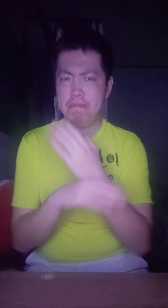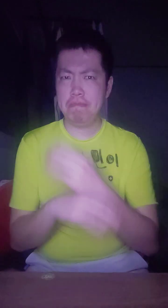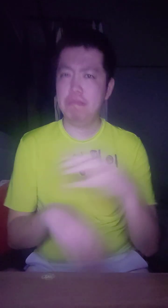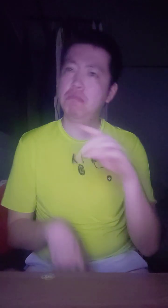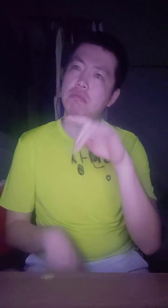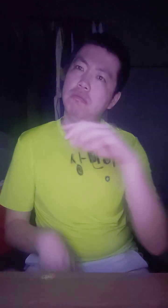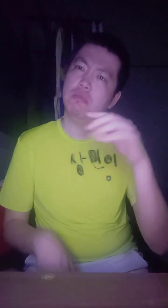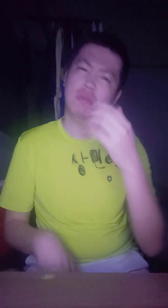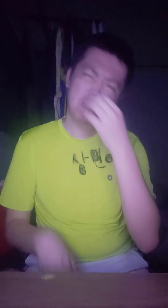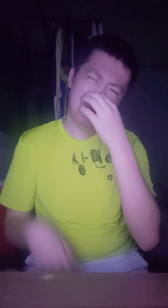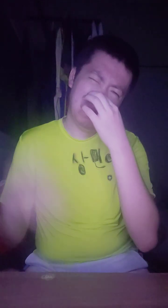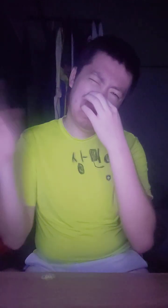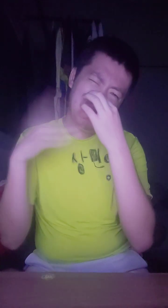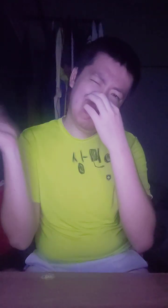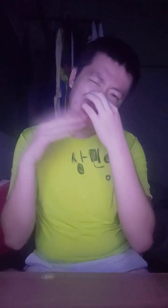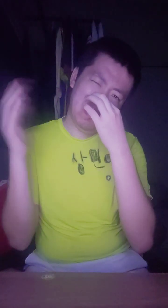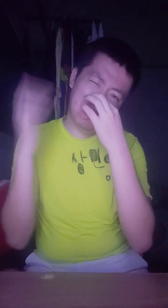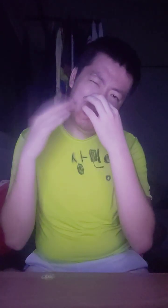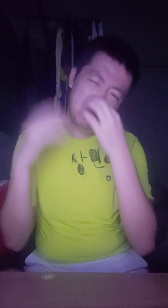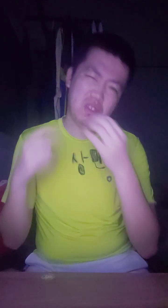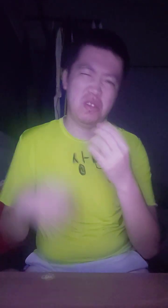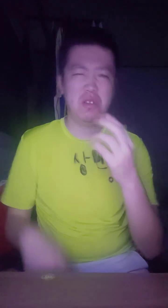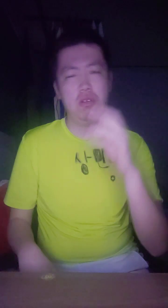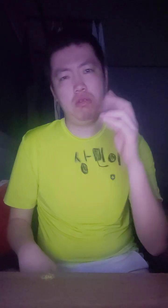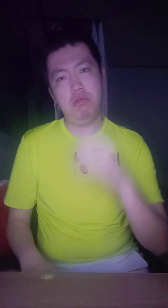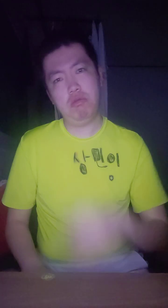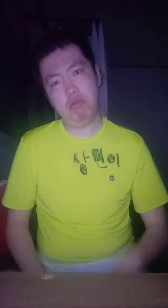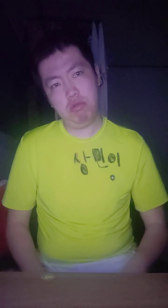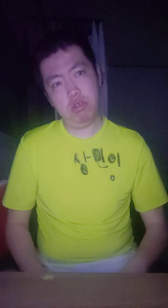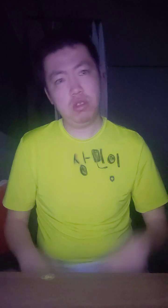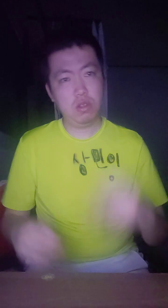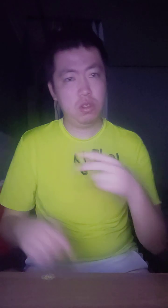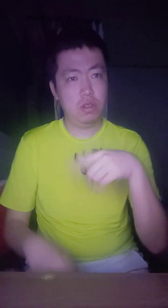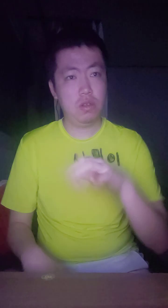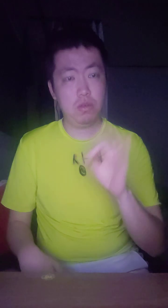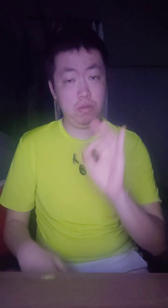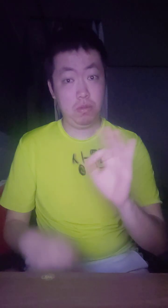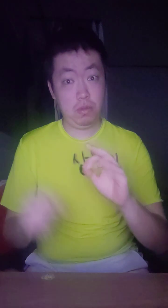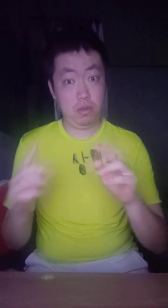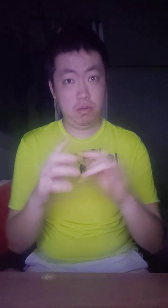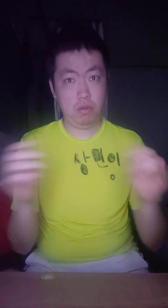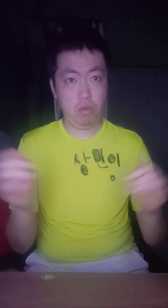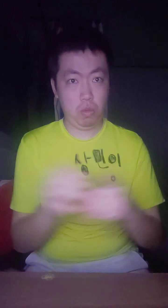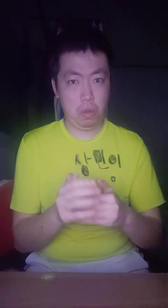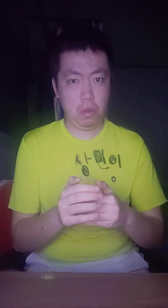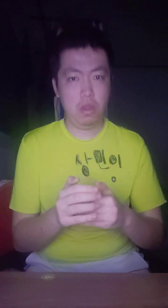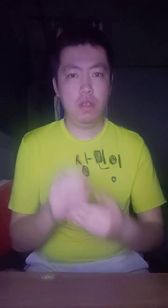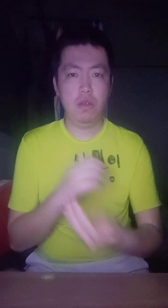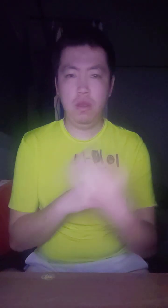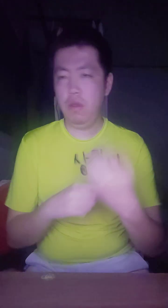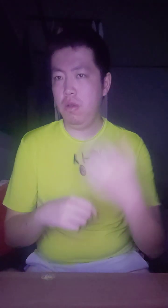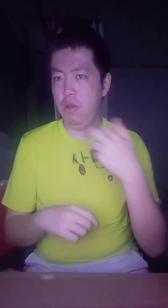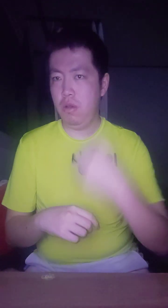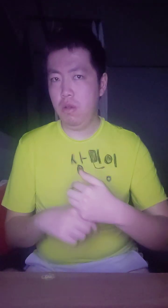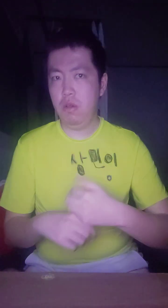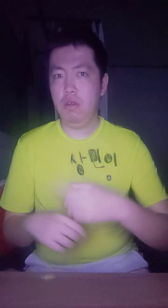심한 악취를 동반하는 유해가스입니다. 화수소는 100ppm 이상이 나왔고 국립과학수사연구원에서